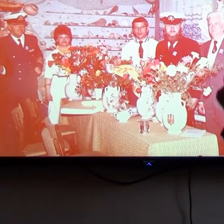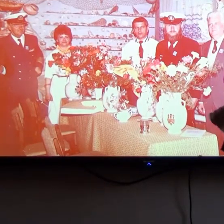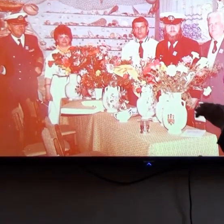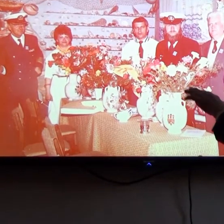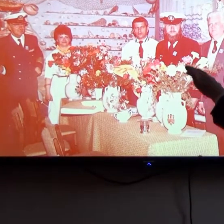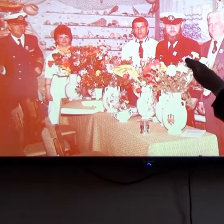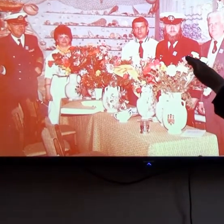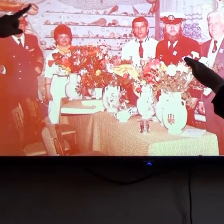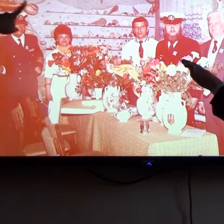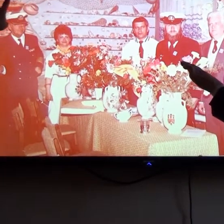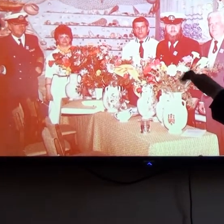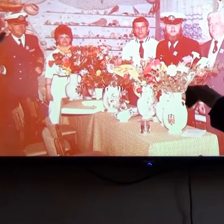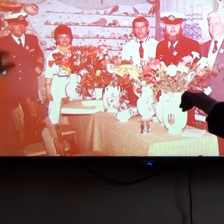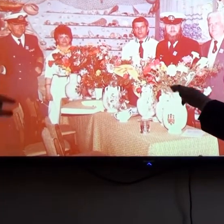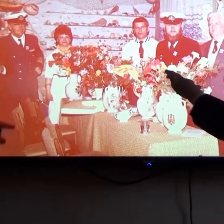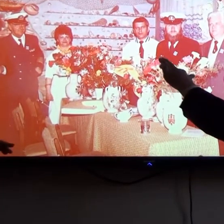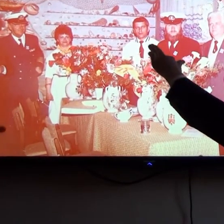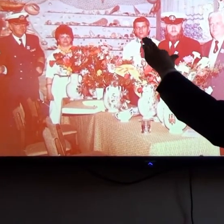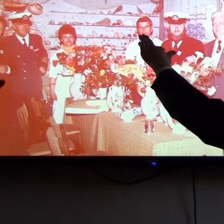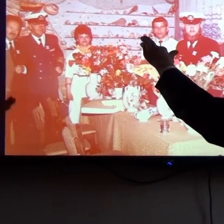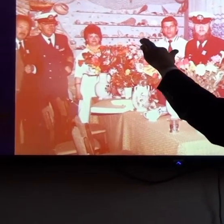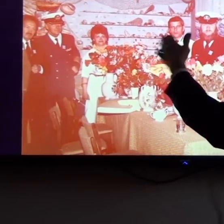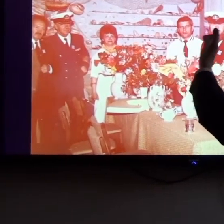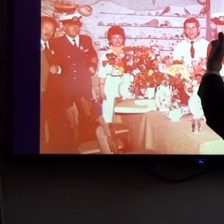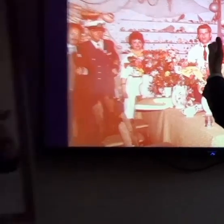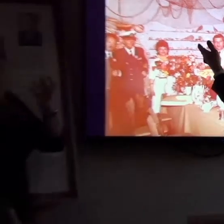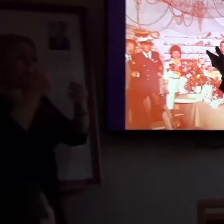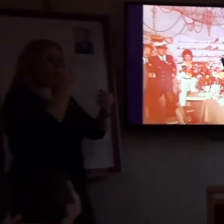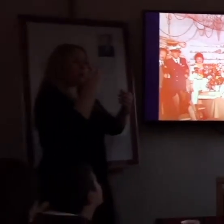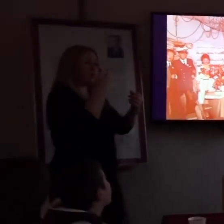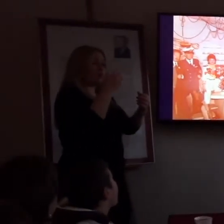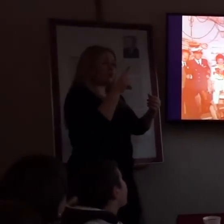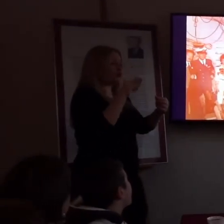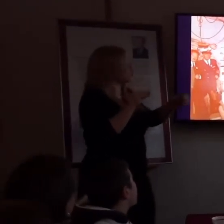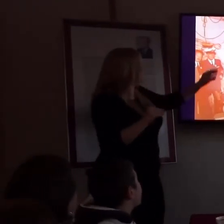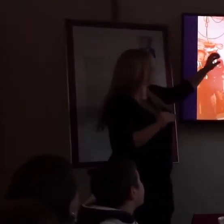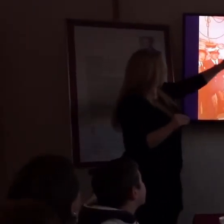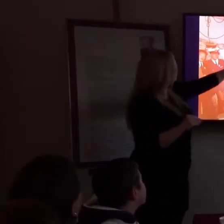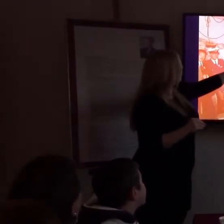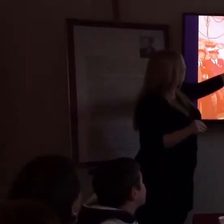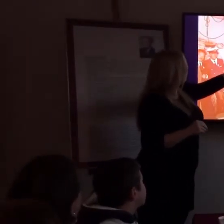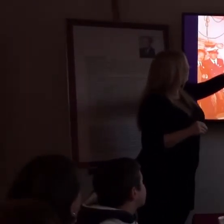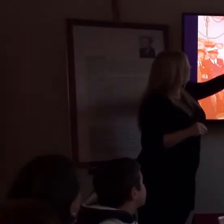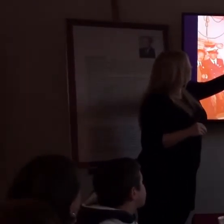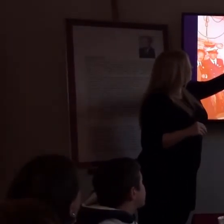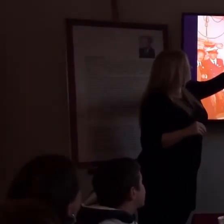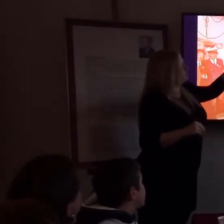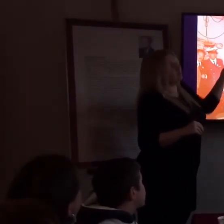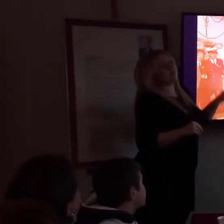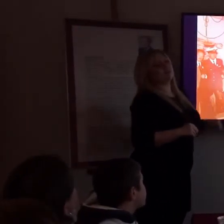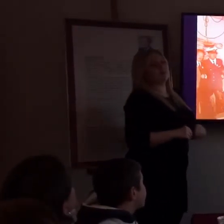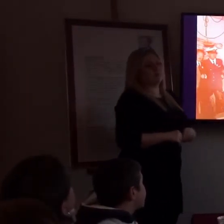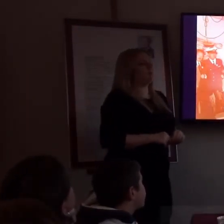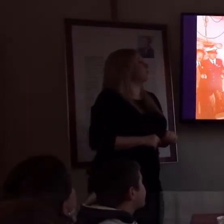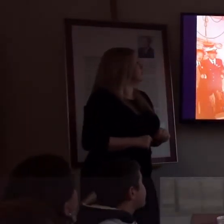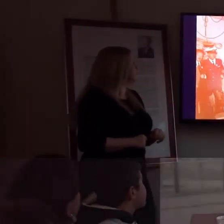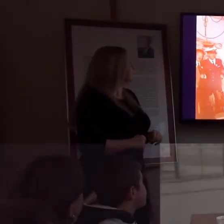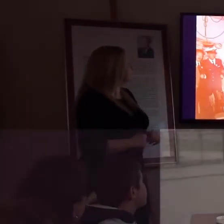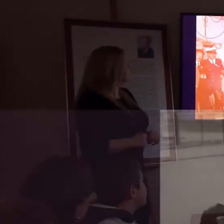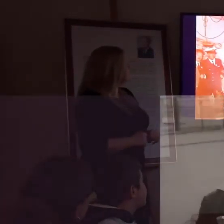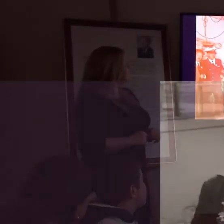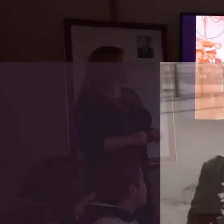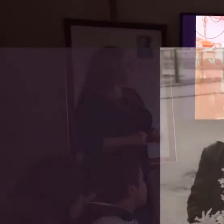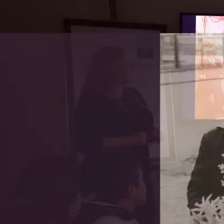góry, a wszędzie były muszle. Te muszle zbierał sam pan Teofil Grydyk. No i oprócz tego na drugiej ścianie znajdowały